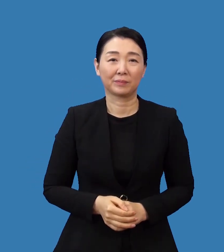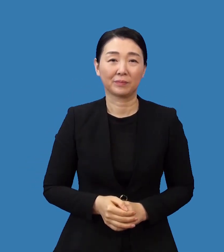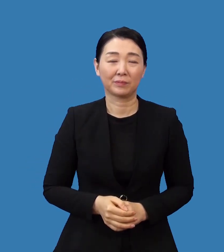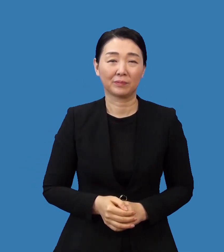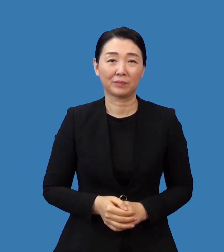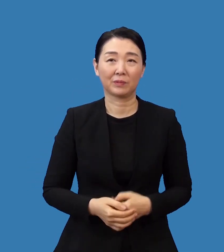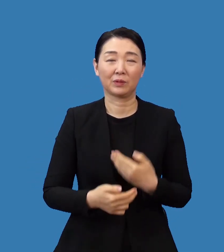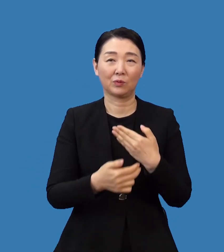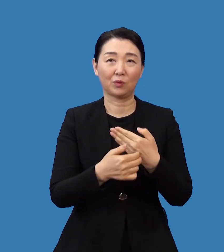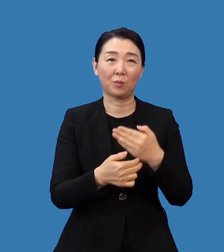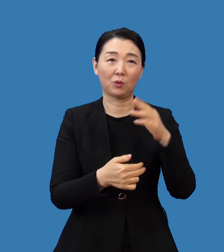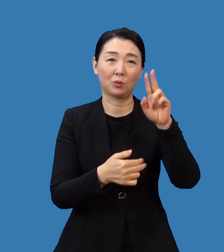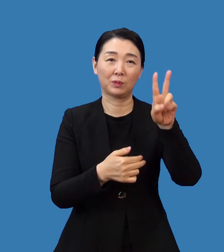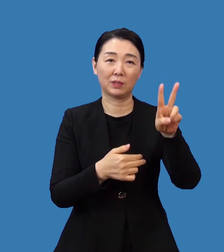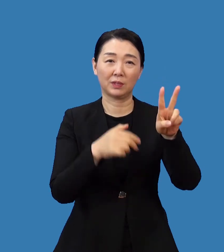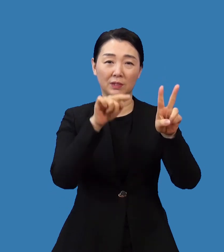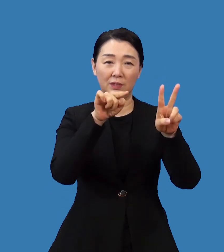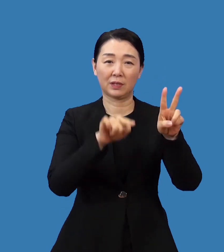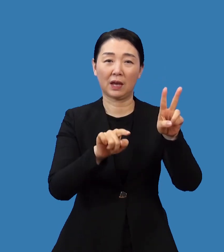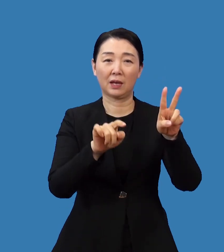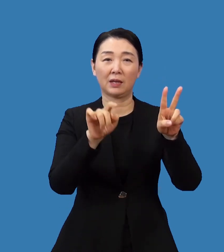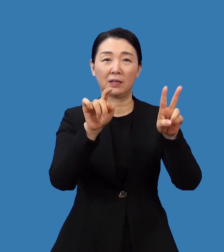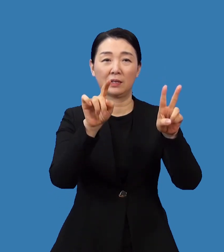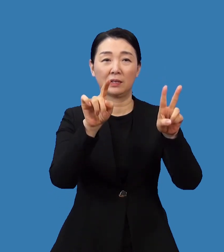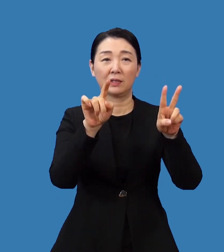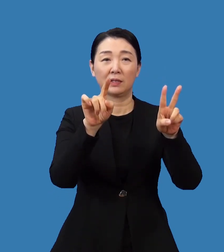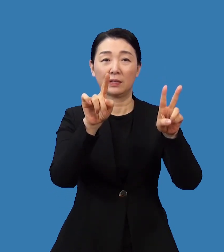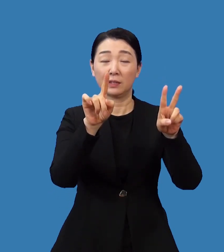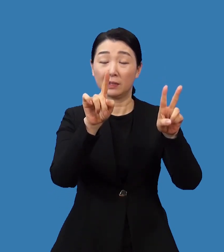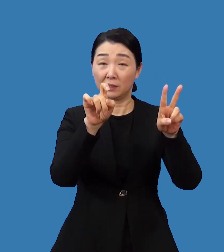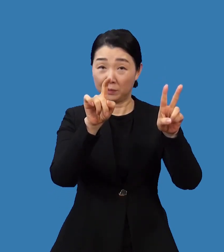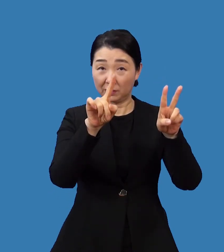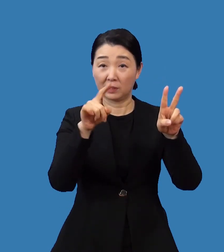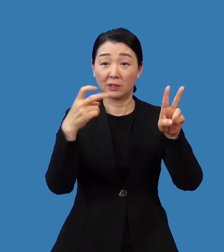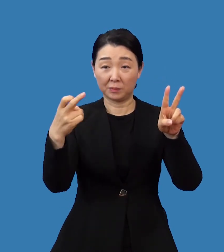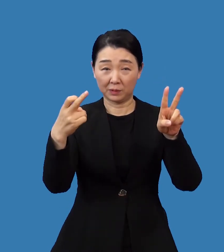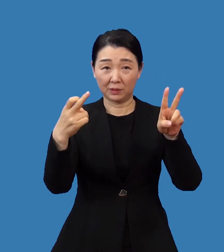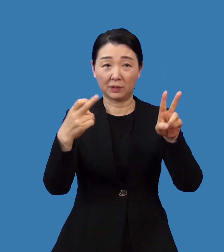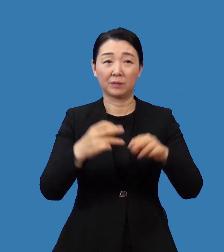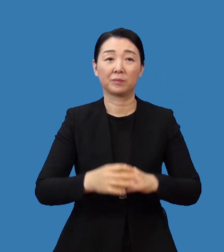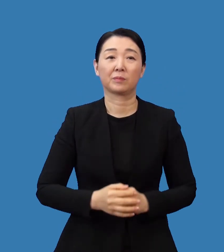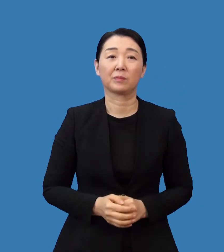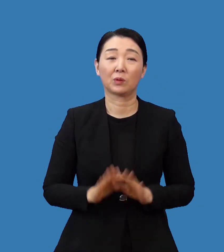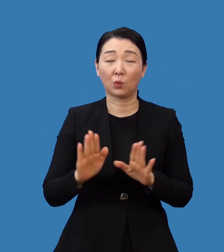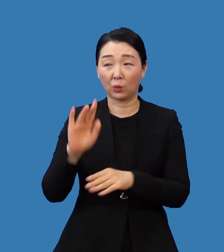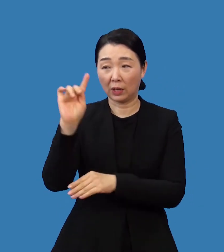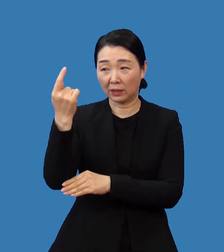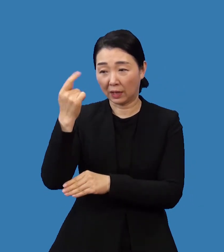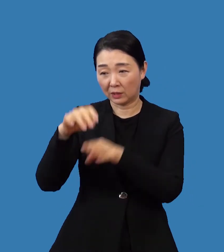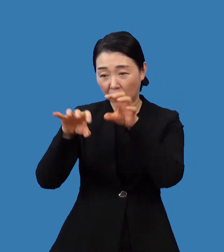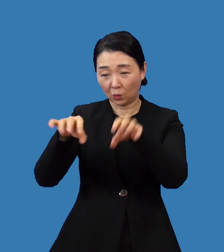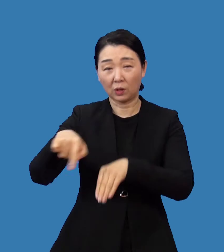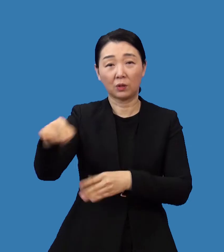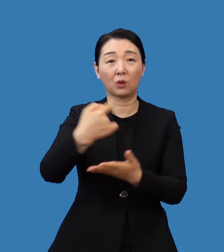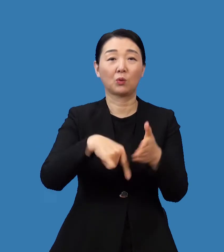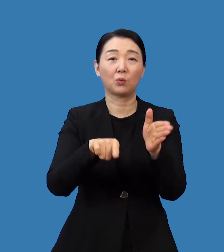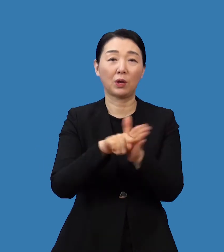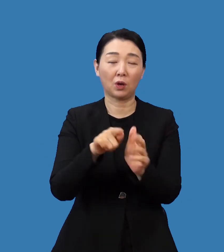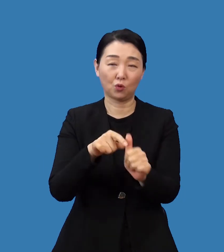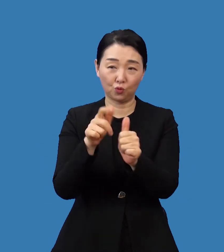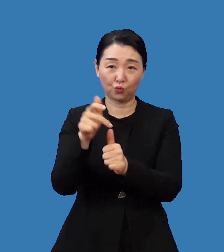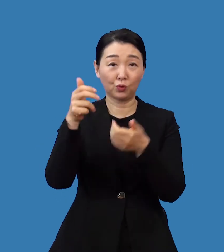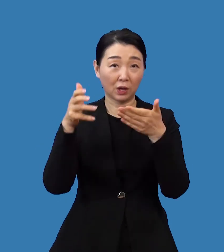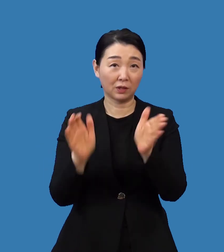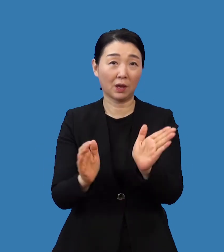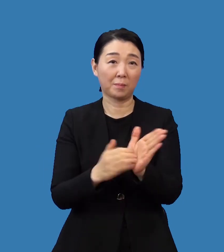누가복음 2장 11절 12절의 말씀을 보겠습니다. 오늘 다윗의 동네에 너희를 위하여 구주가